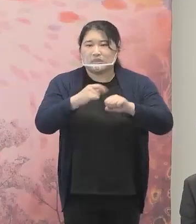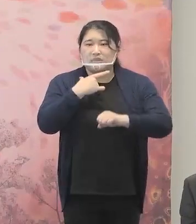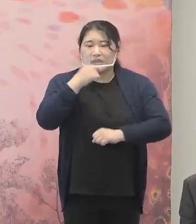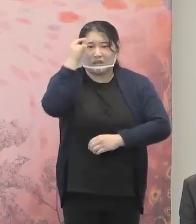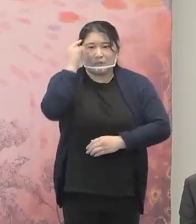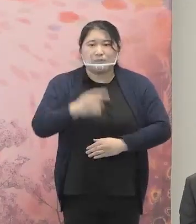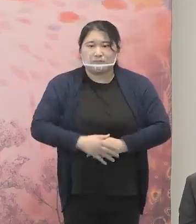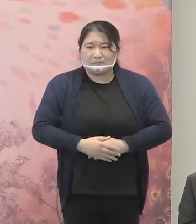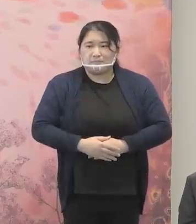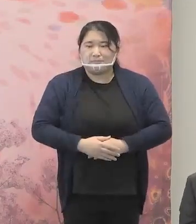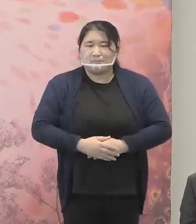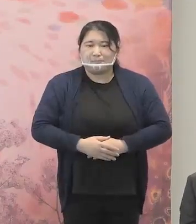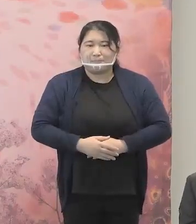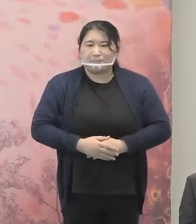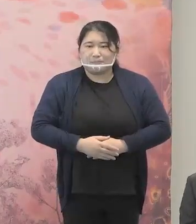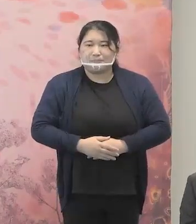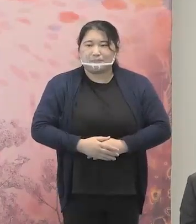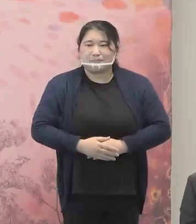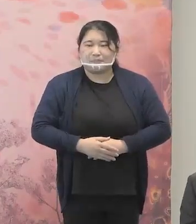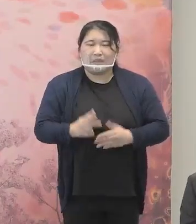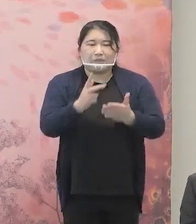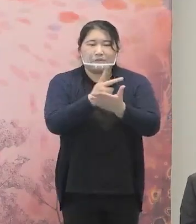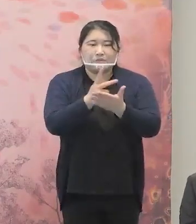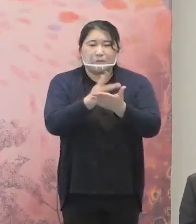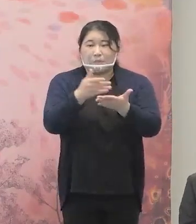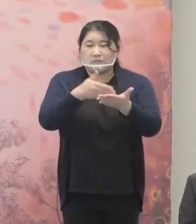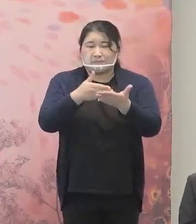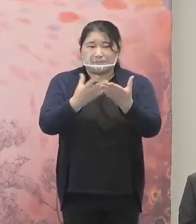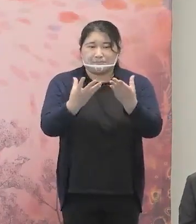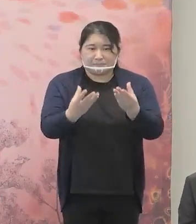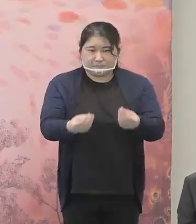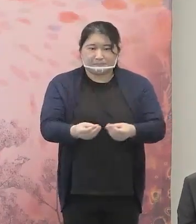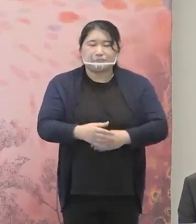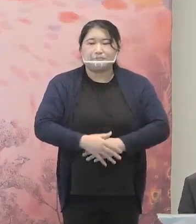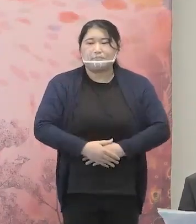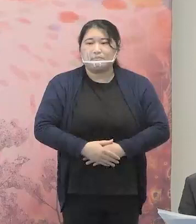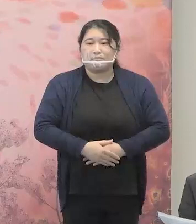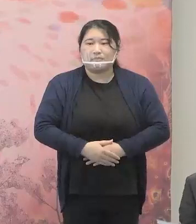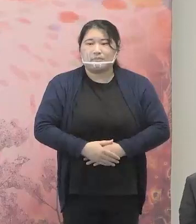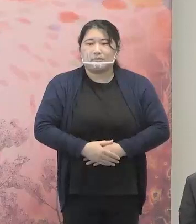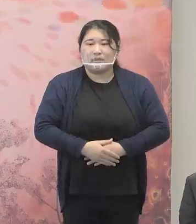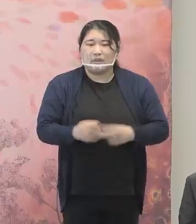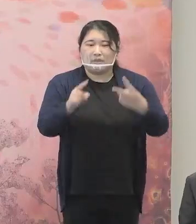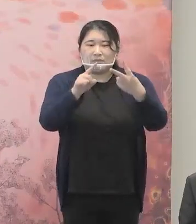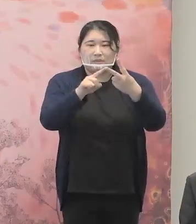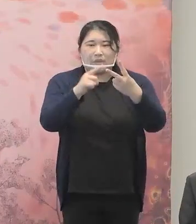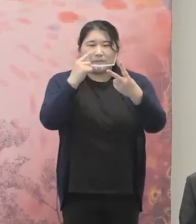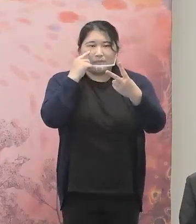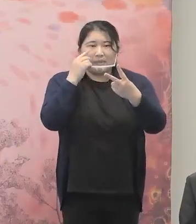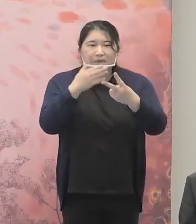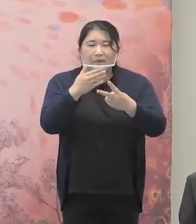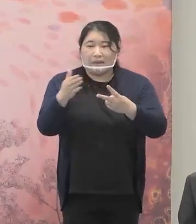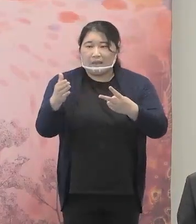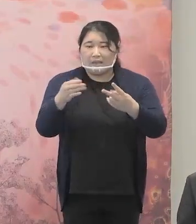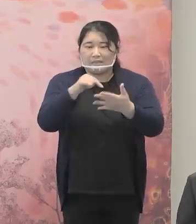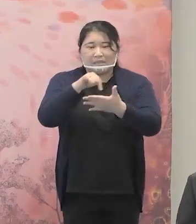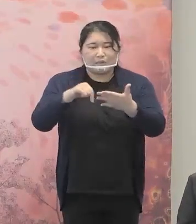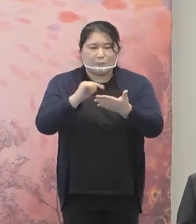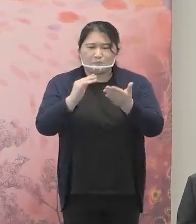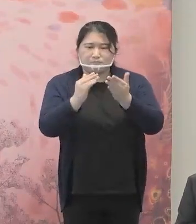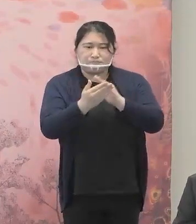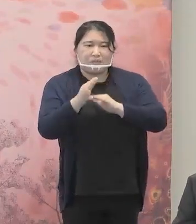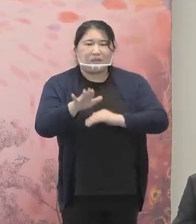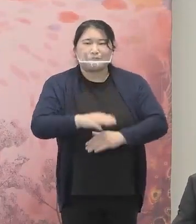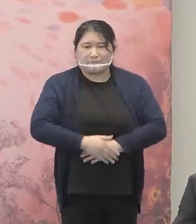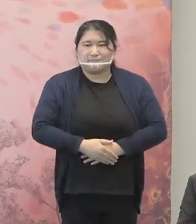と存じます。1点目は資料ですので以上でございます。2点目からは少し内容が変わります。それ